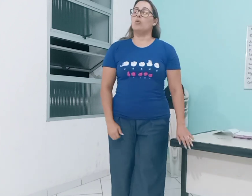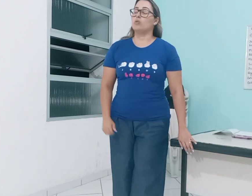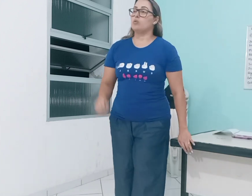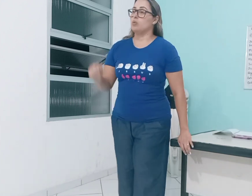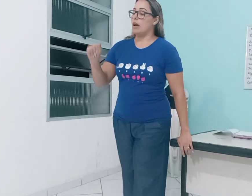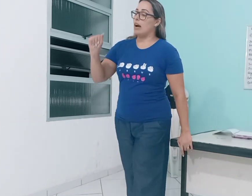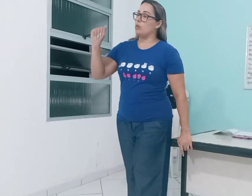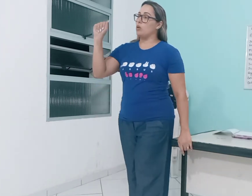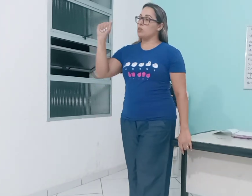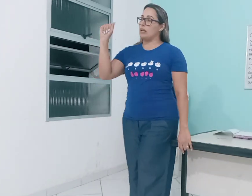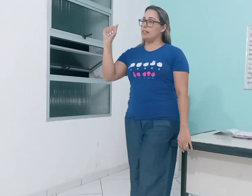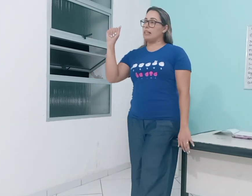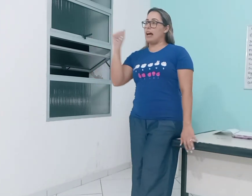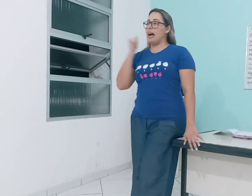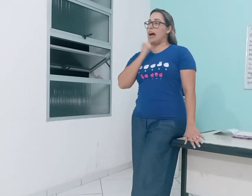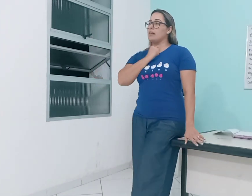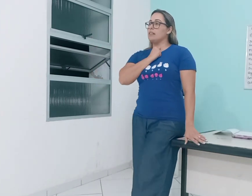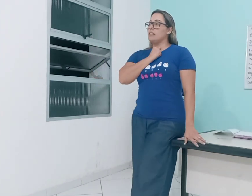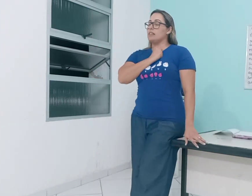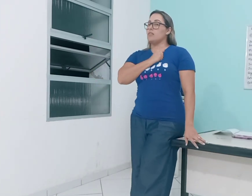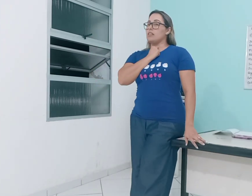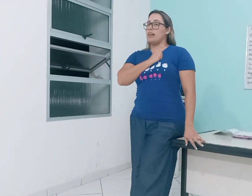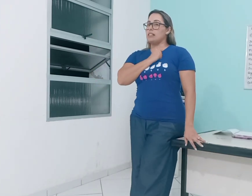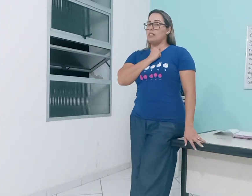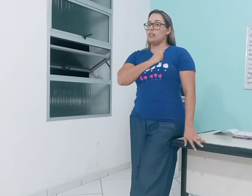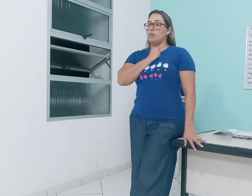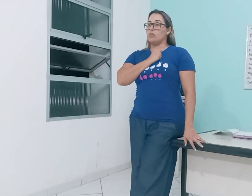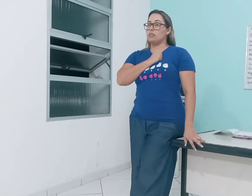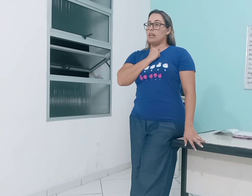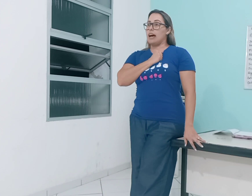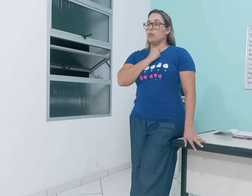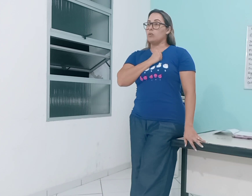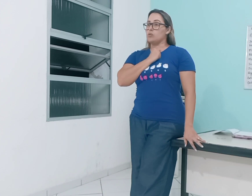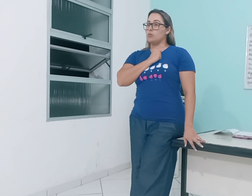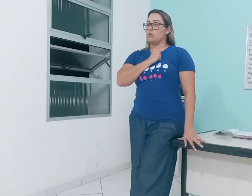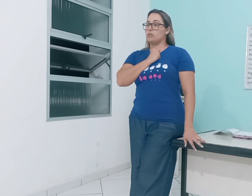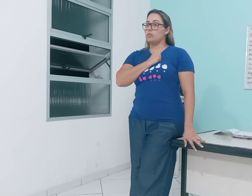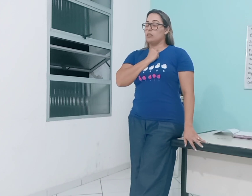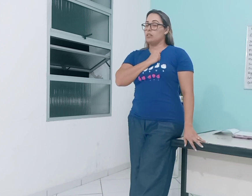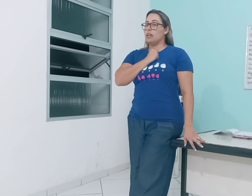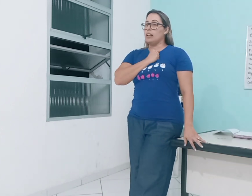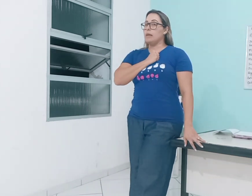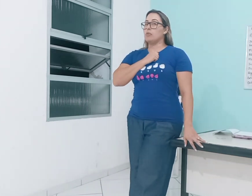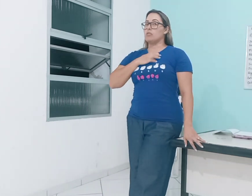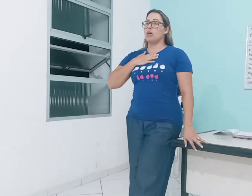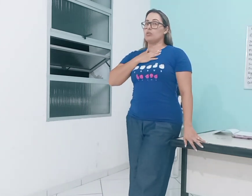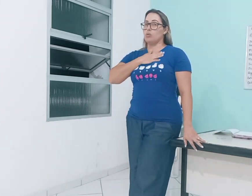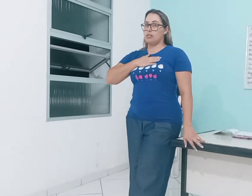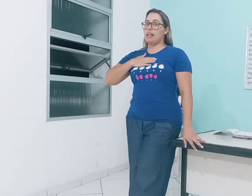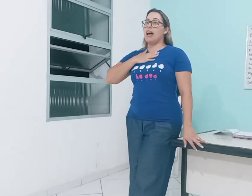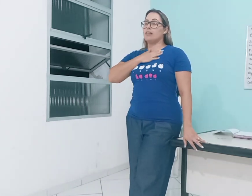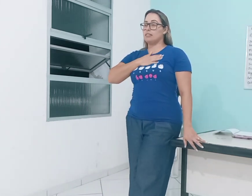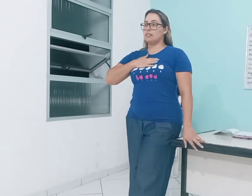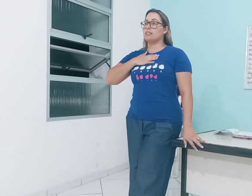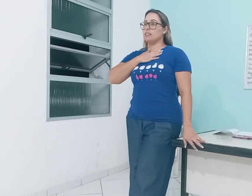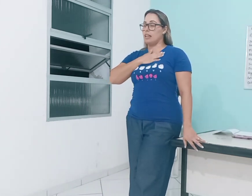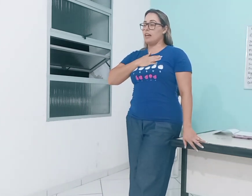Agosto. Agosto, a letra A, você faz aqui, ó. Agosto. Lembra do sinal de gostar? Né?